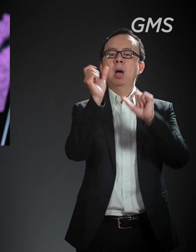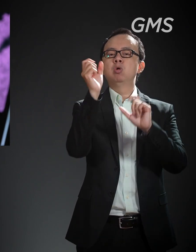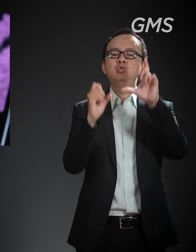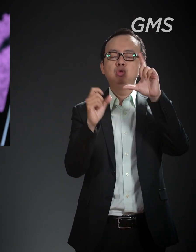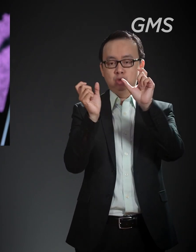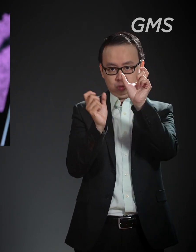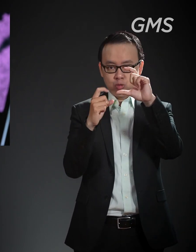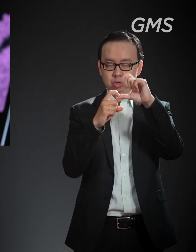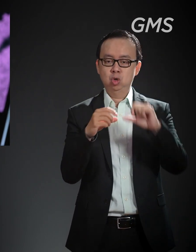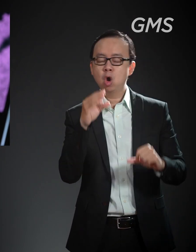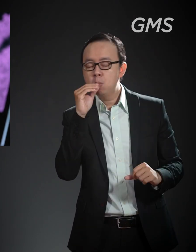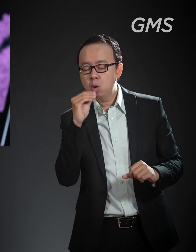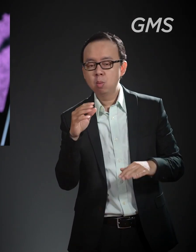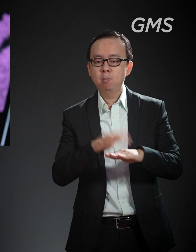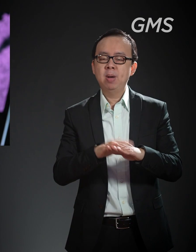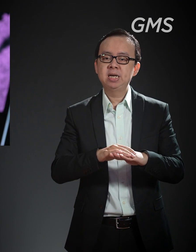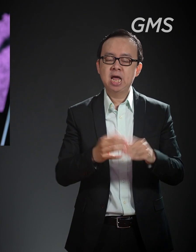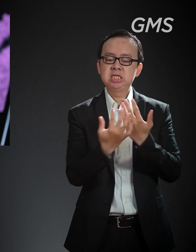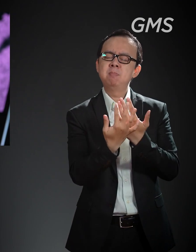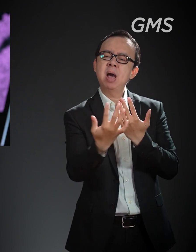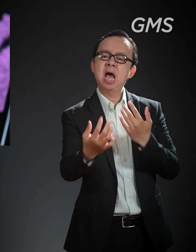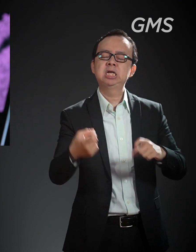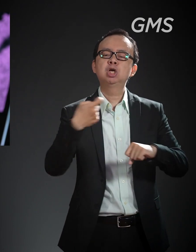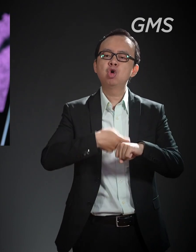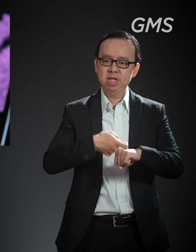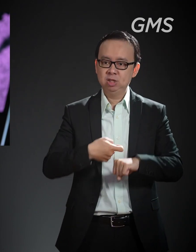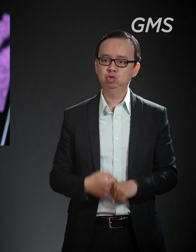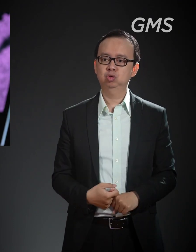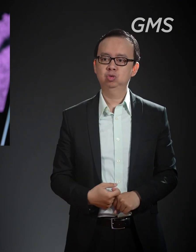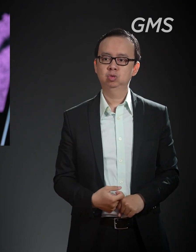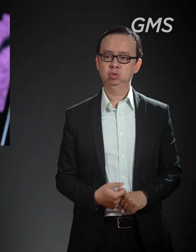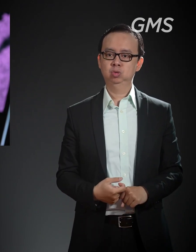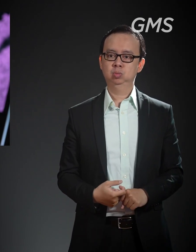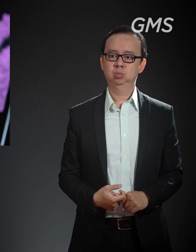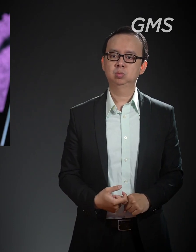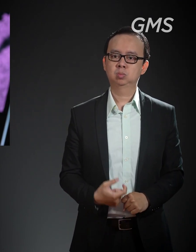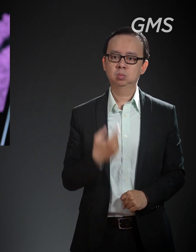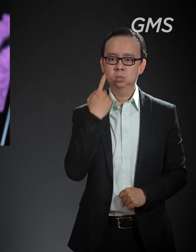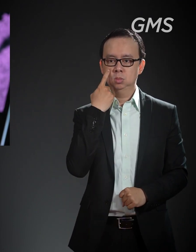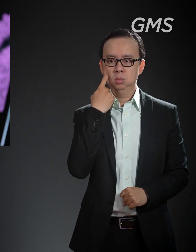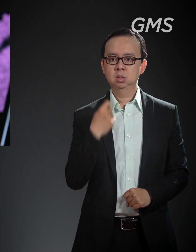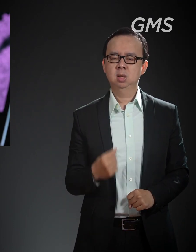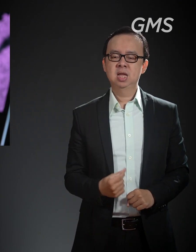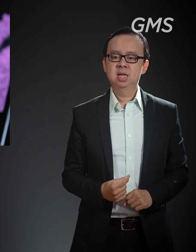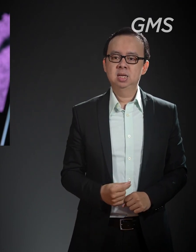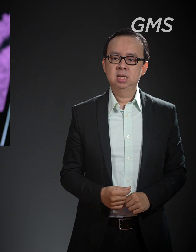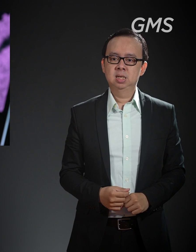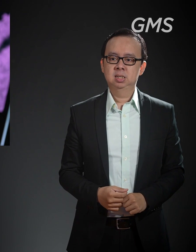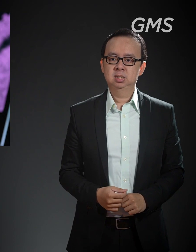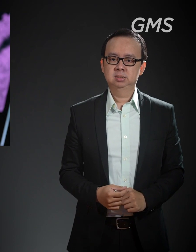Korintus, dalam iman, dalam perkataan, dalam pengetahuan, dalam kesungguhan untuk membantu dan dalam kasihmu terhadap kami.